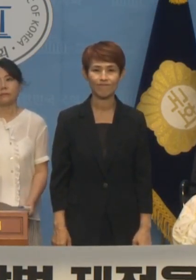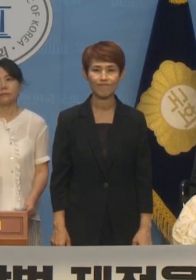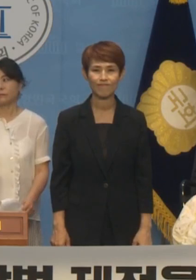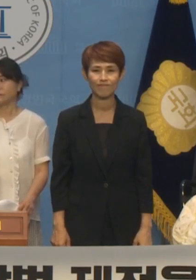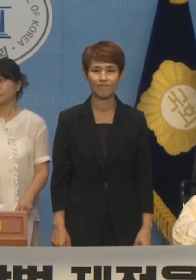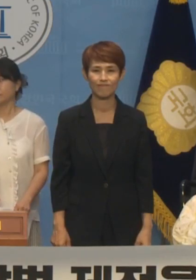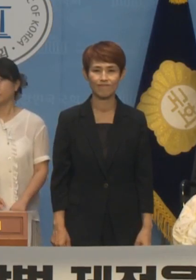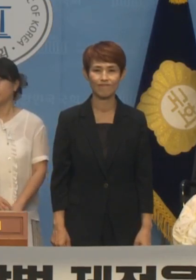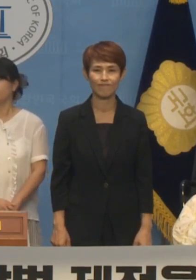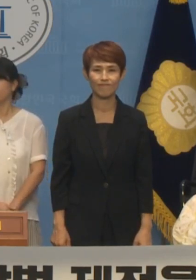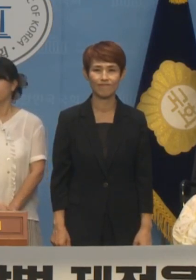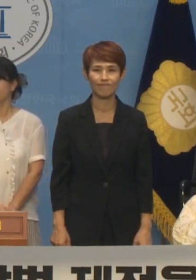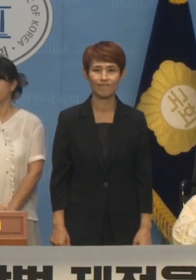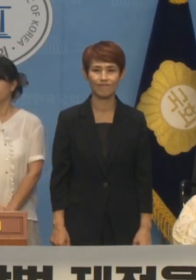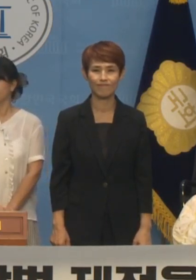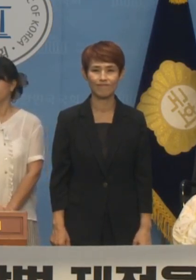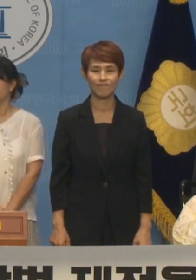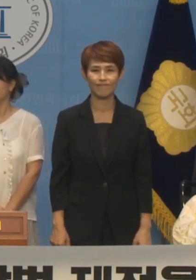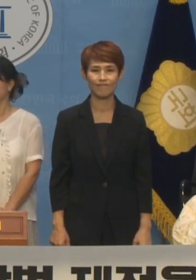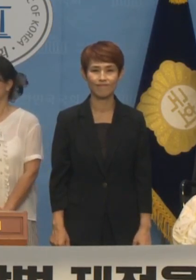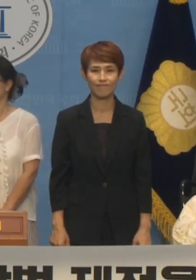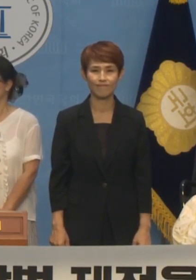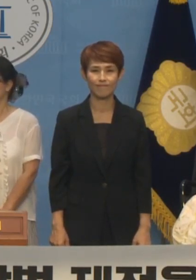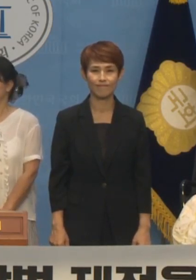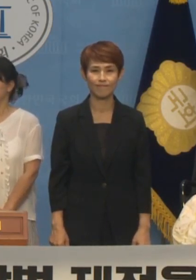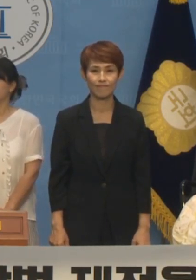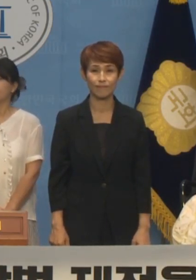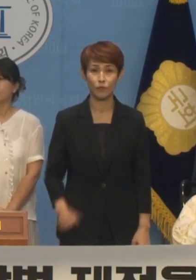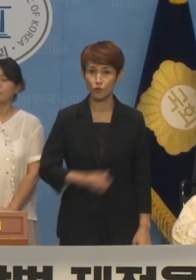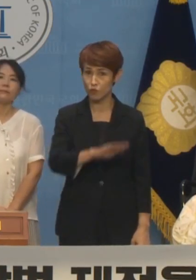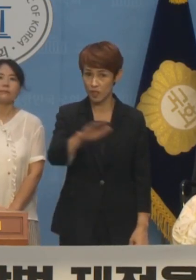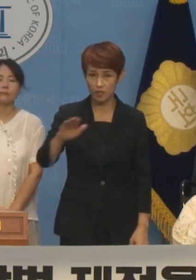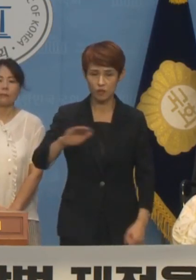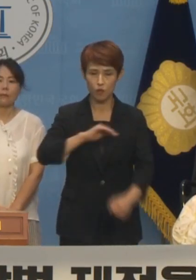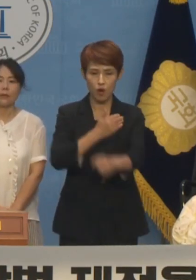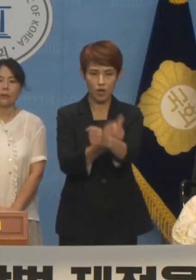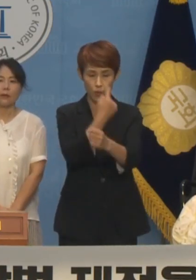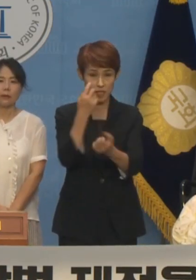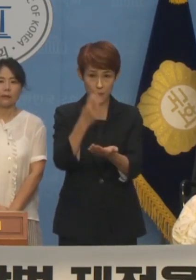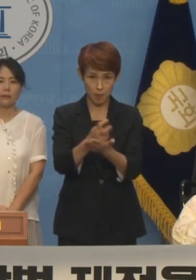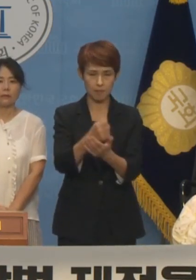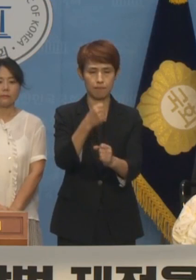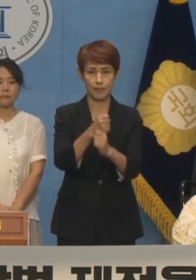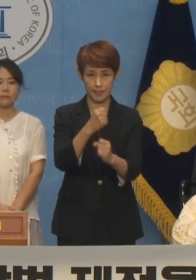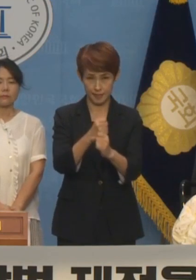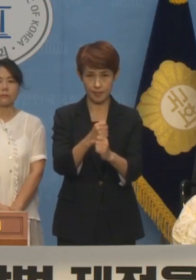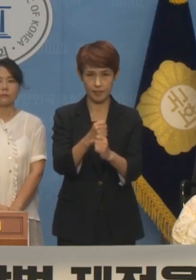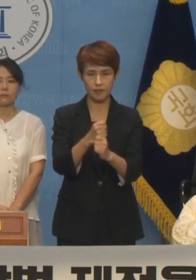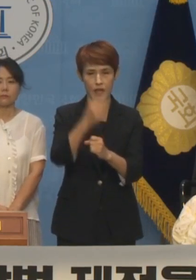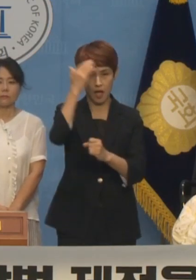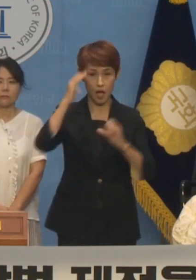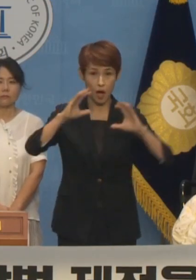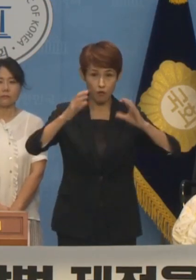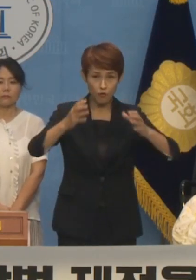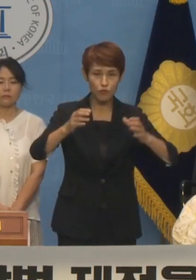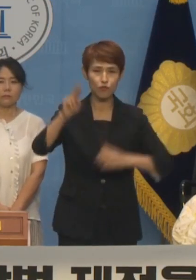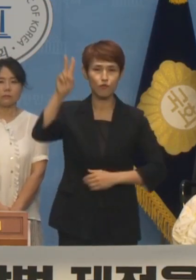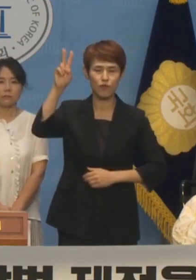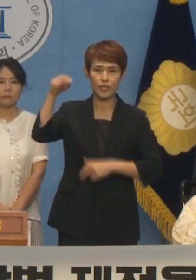계속 설명서 이어가겠습니다. 우리는 권리보장법 제정을 통해 대한민국이 유엔 장애인